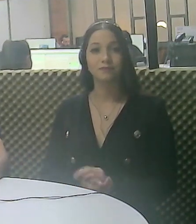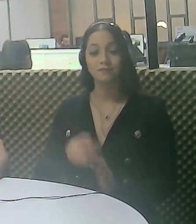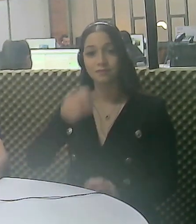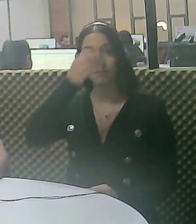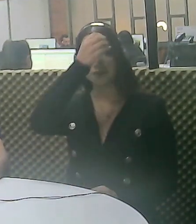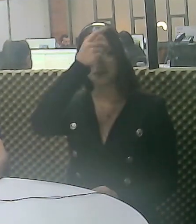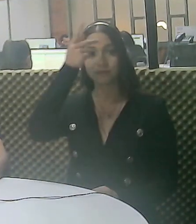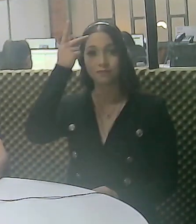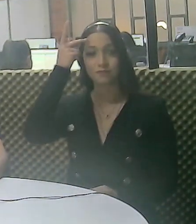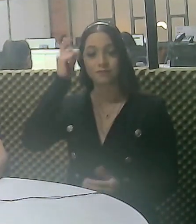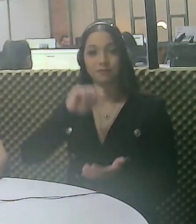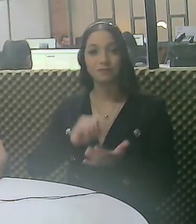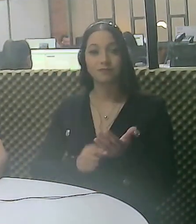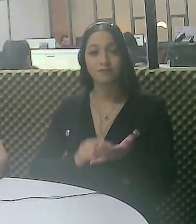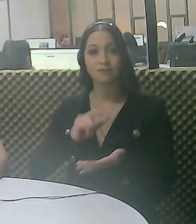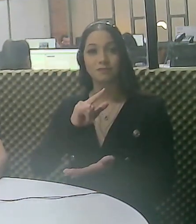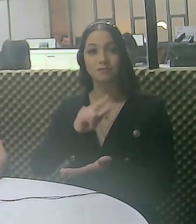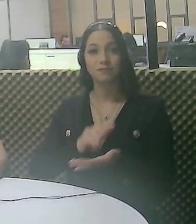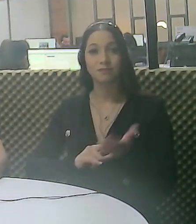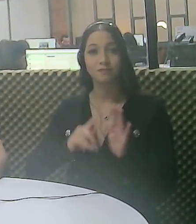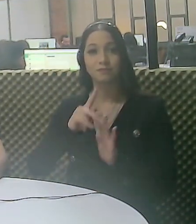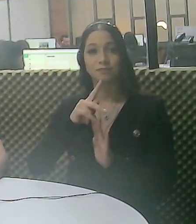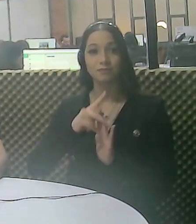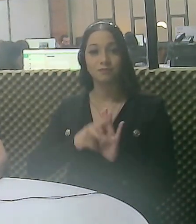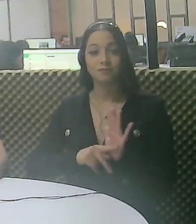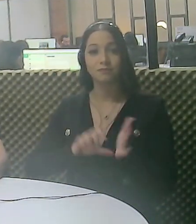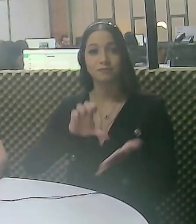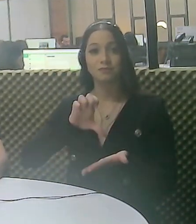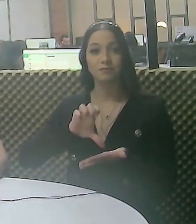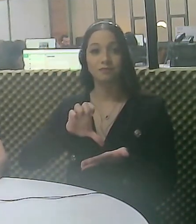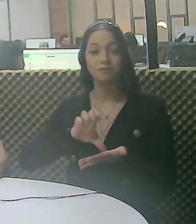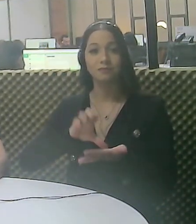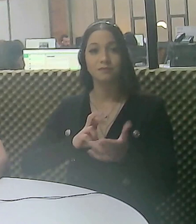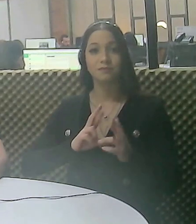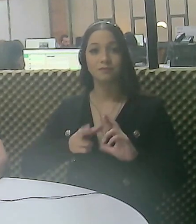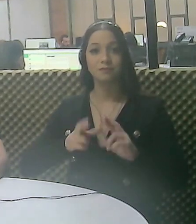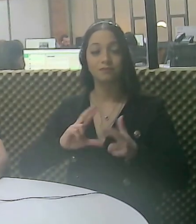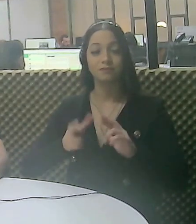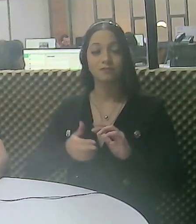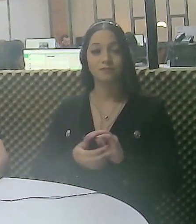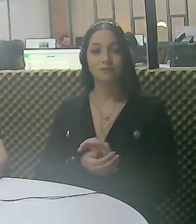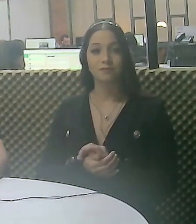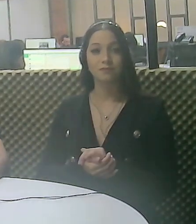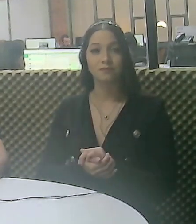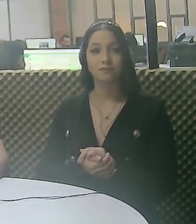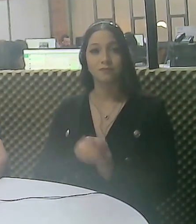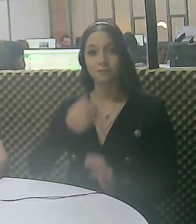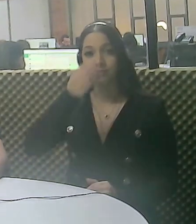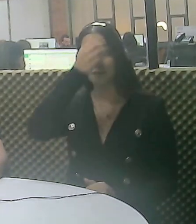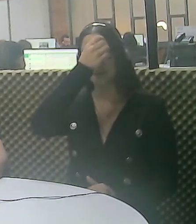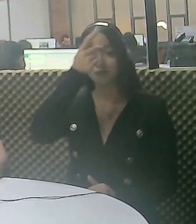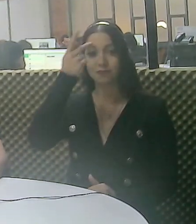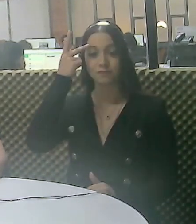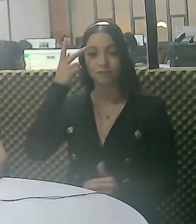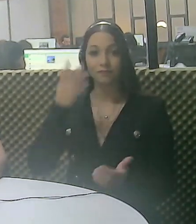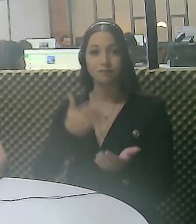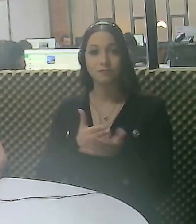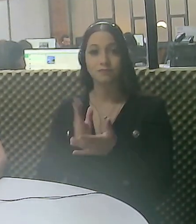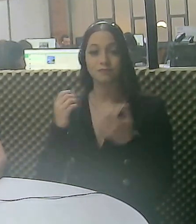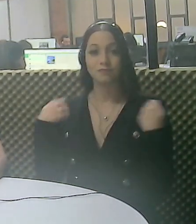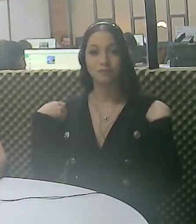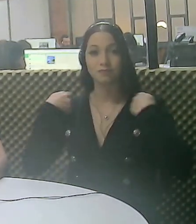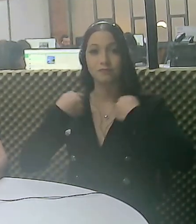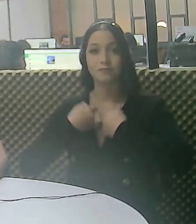Prefeito assina decreto que institui programa para estações de reciclagem. Prefeitura lança campanha do